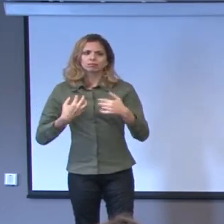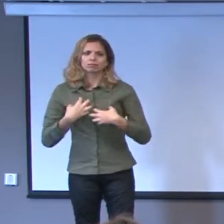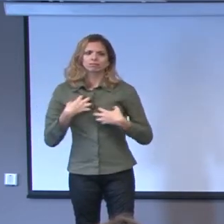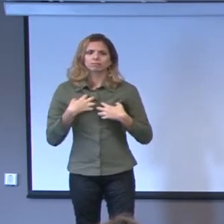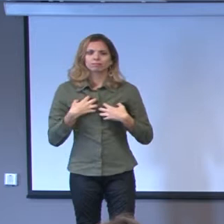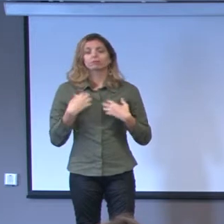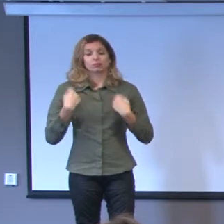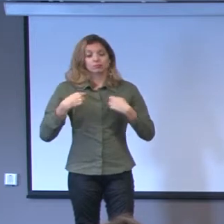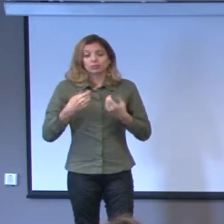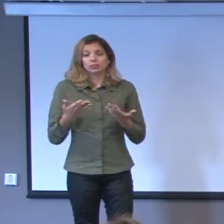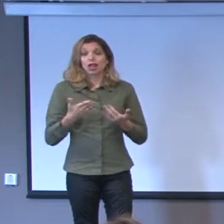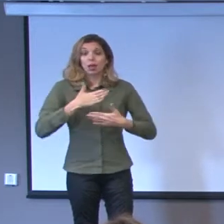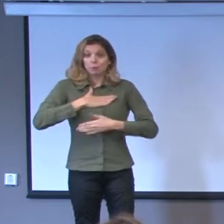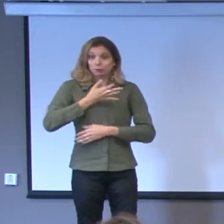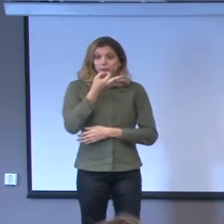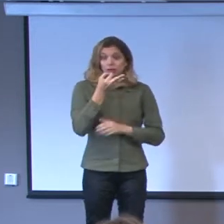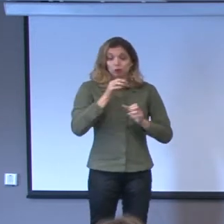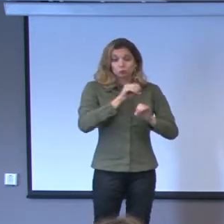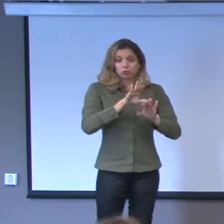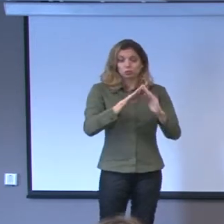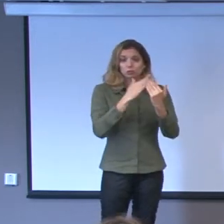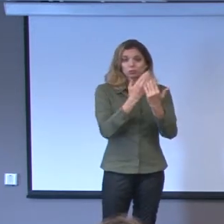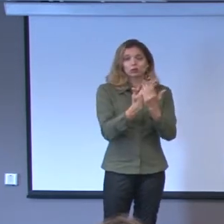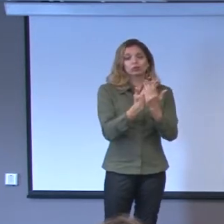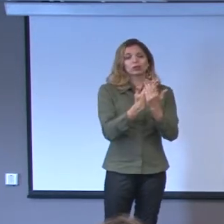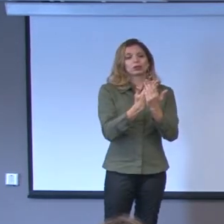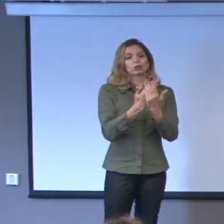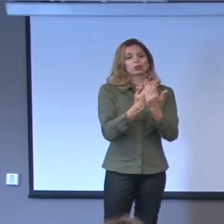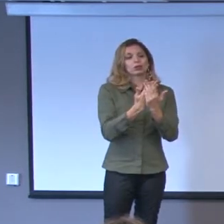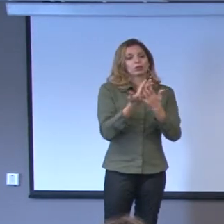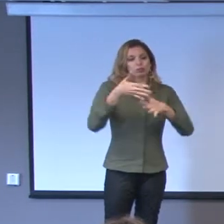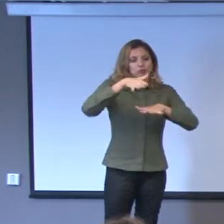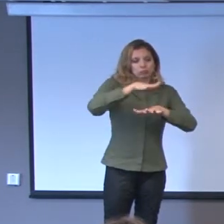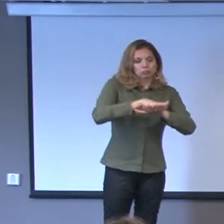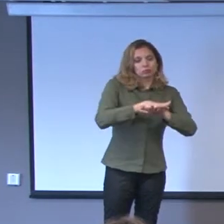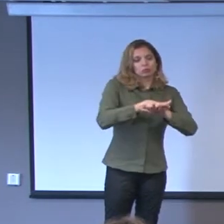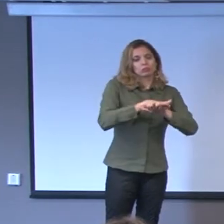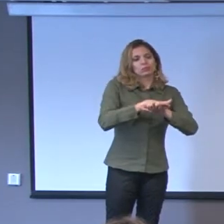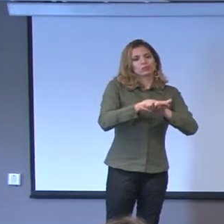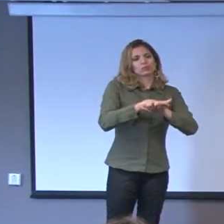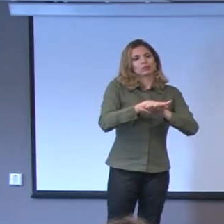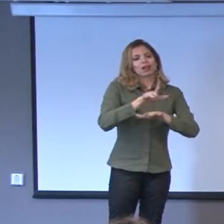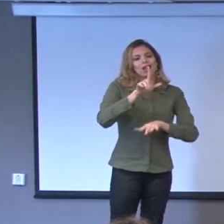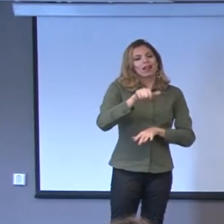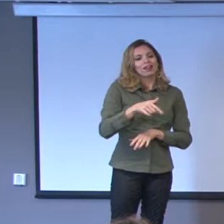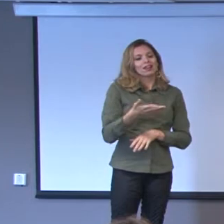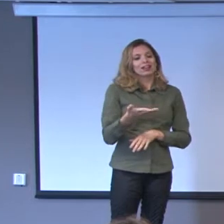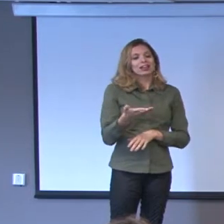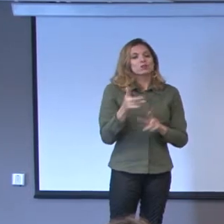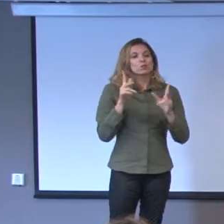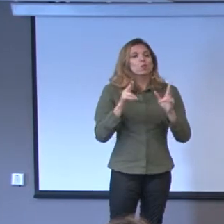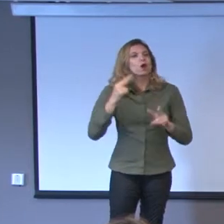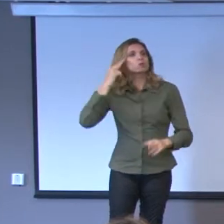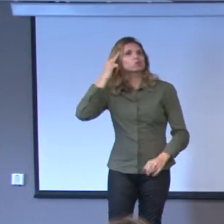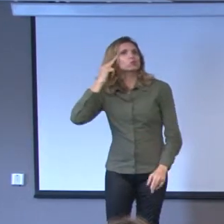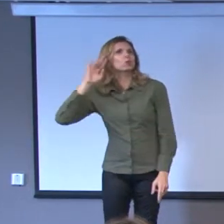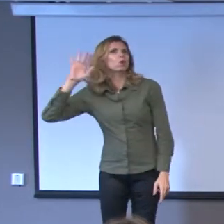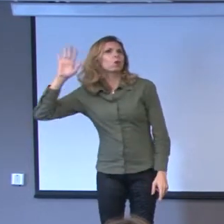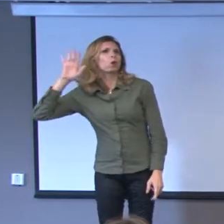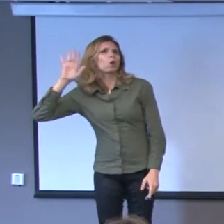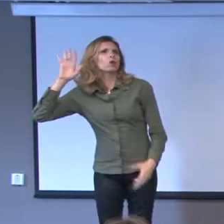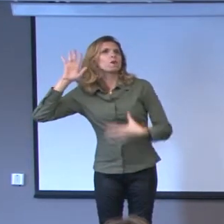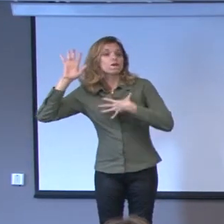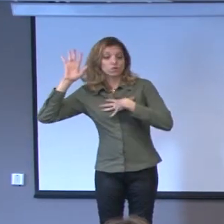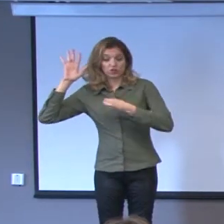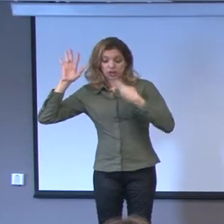E, para mim, a educação inclusiva é a educação que a gente tem como sonho para os